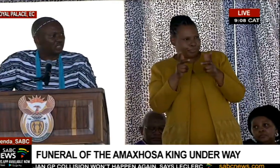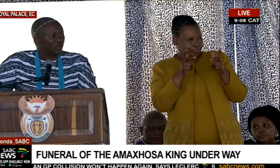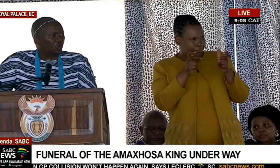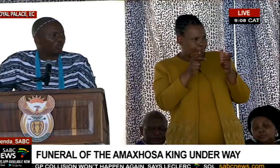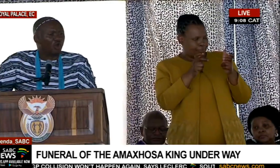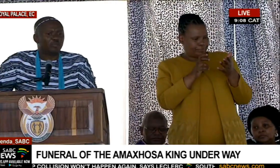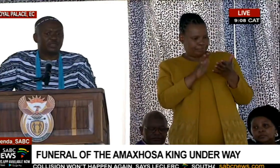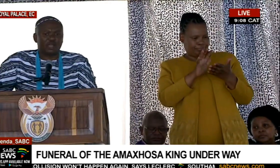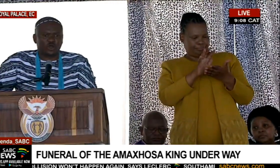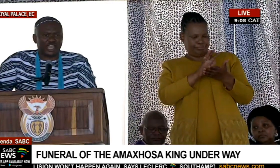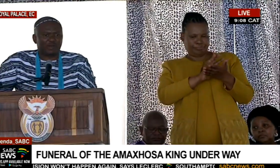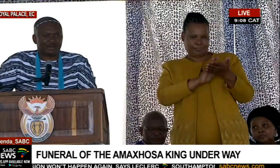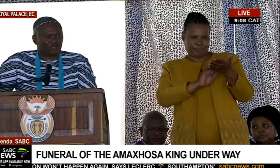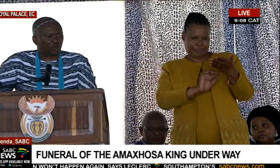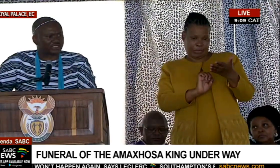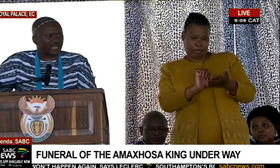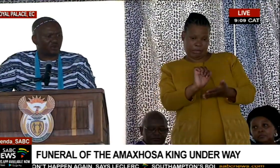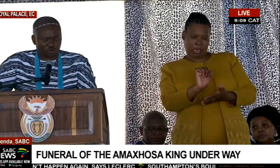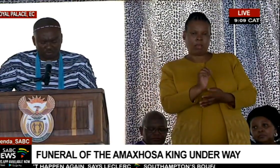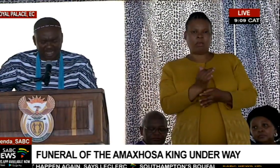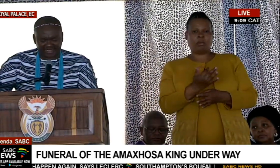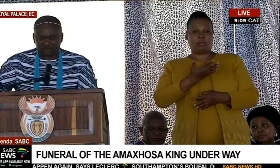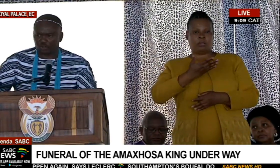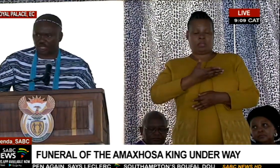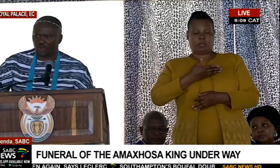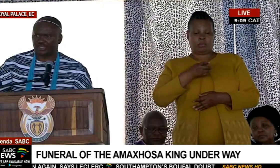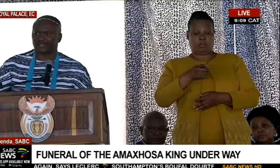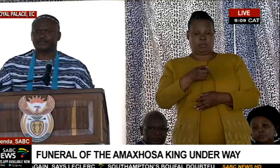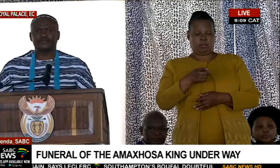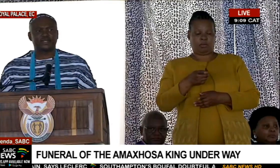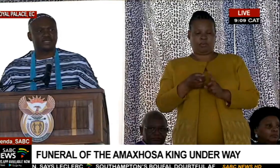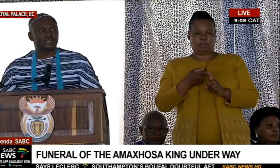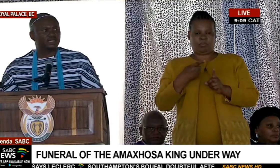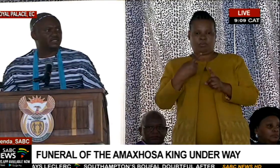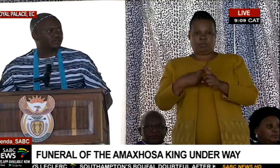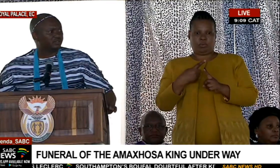amagqabantshintshi ngobomi bengonyama yamaXhosa ukumkani uzwelonke